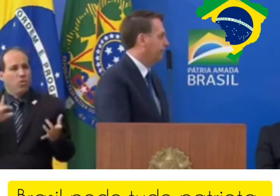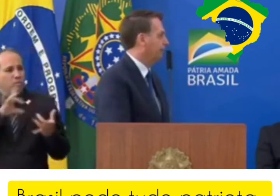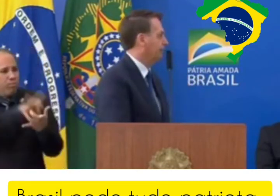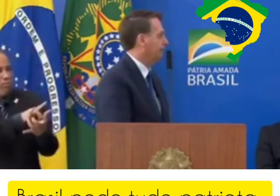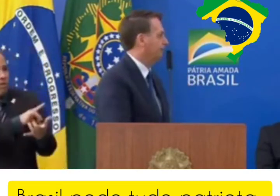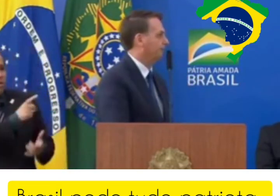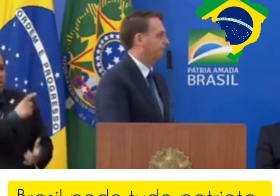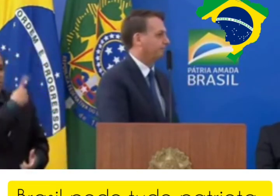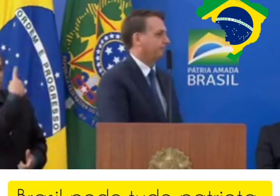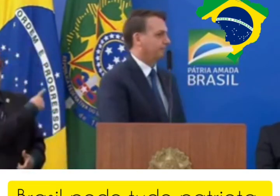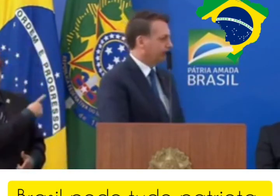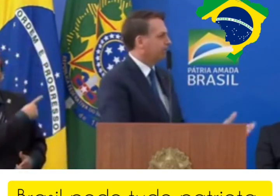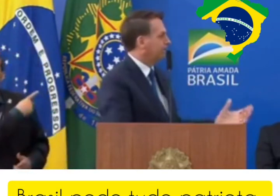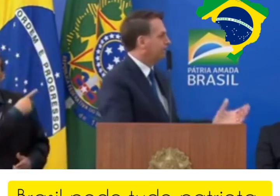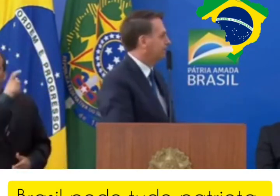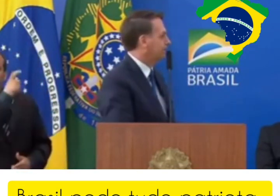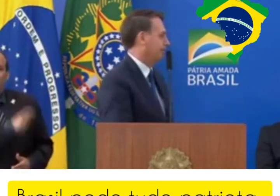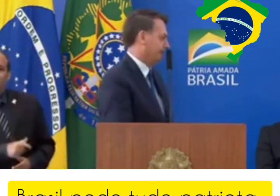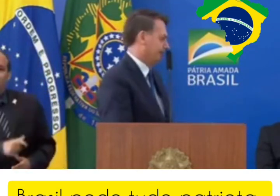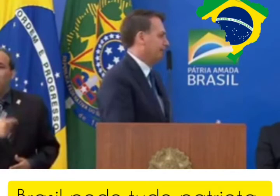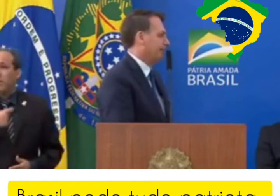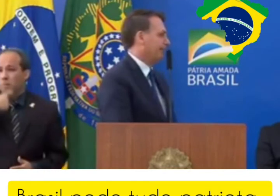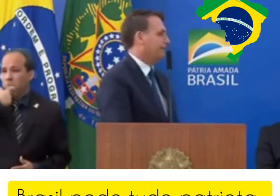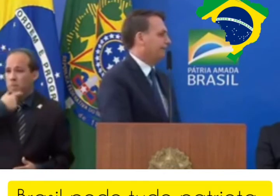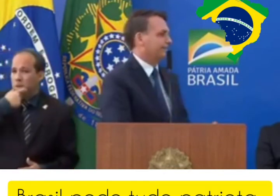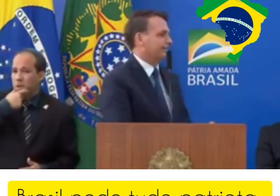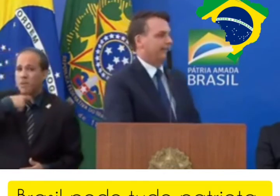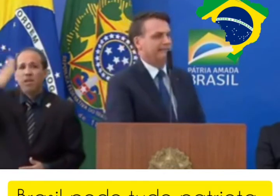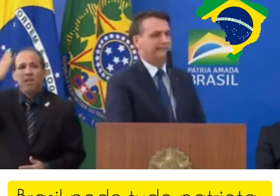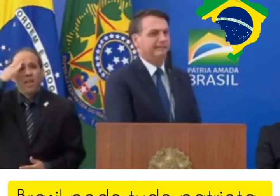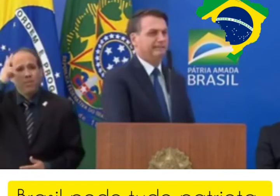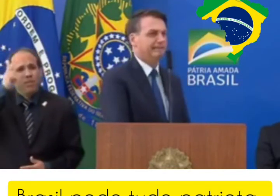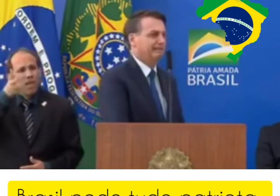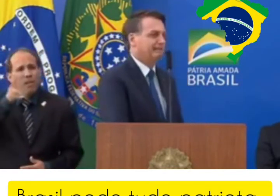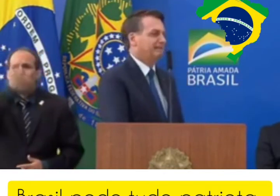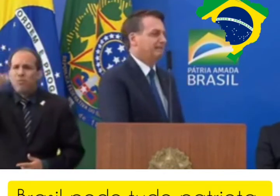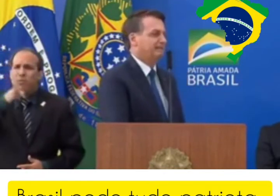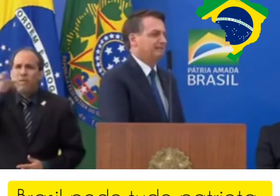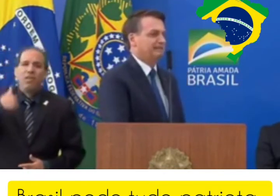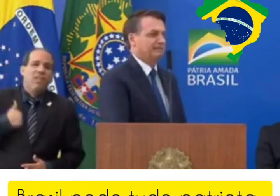ministro Mandetta. Tenho certeza que ele sempre está lá, não vai ter saudades.